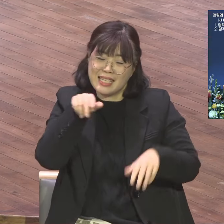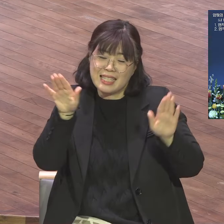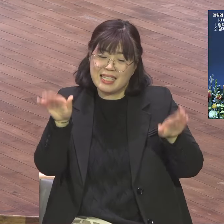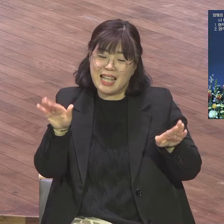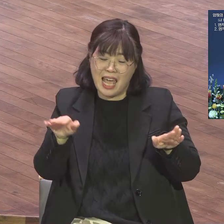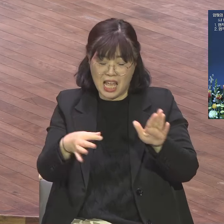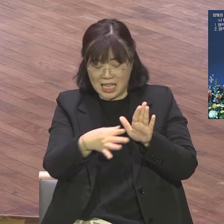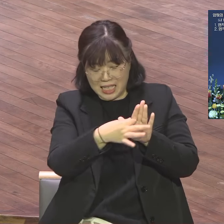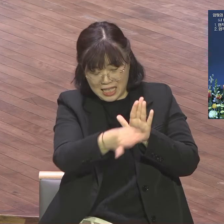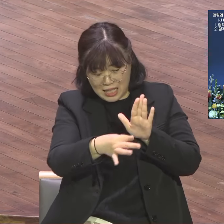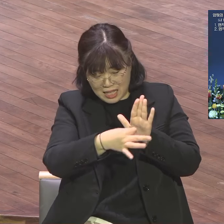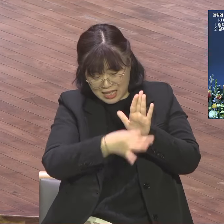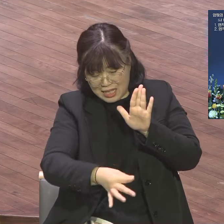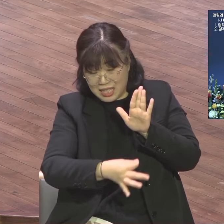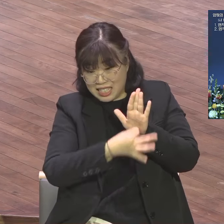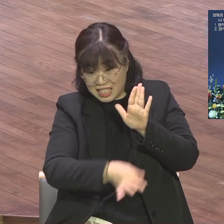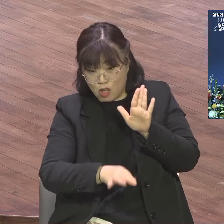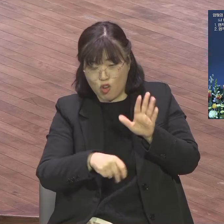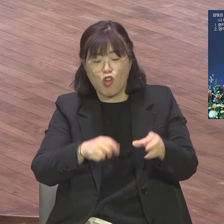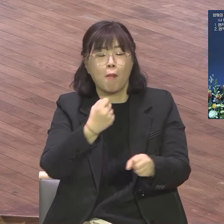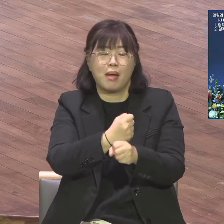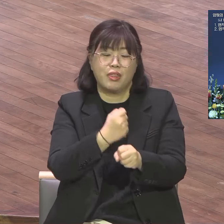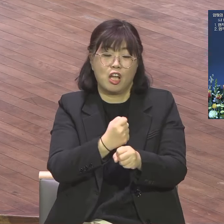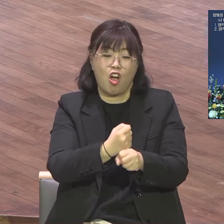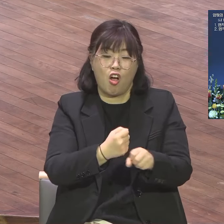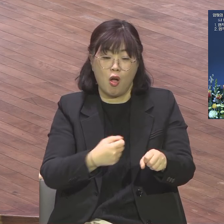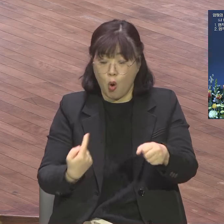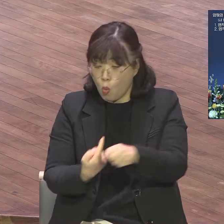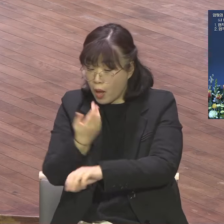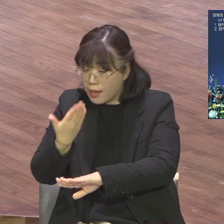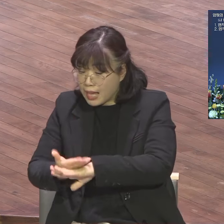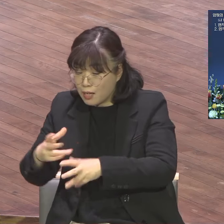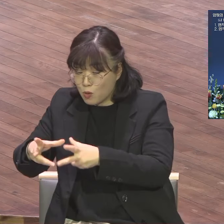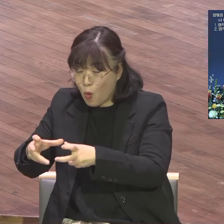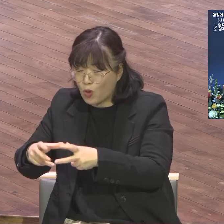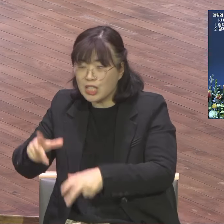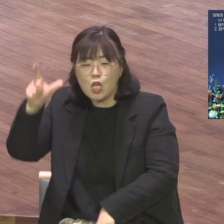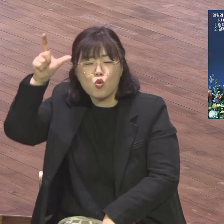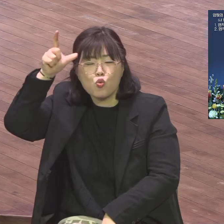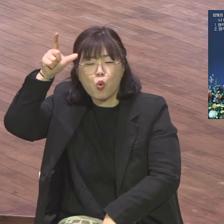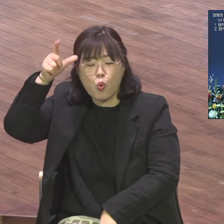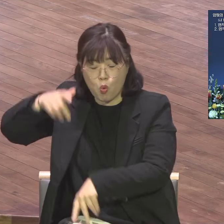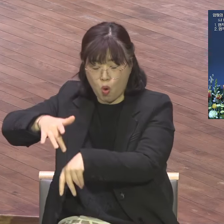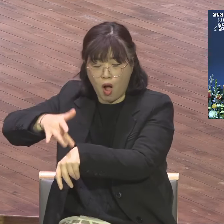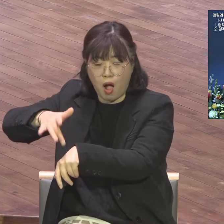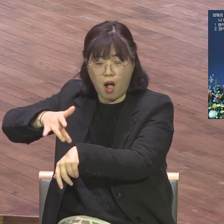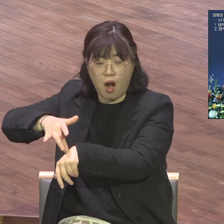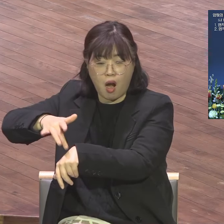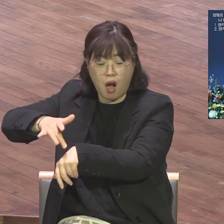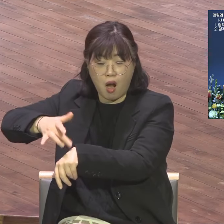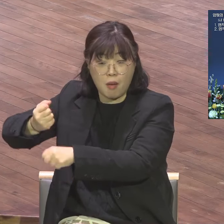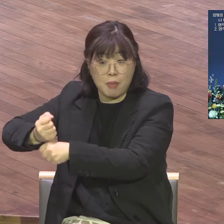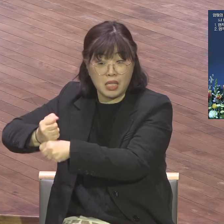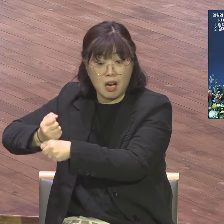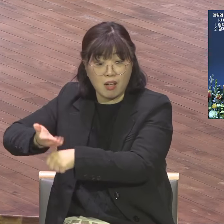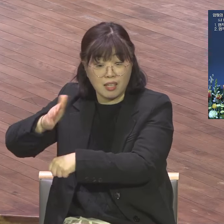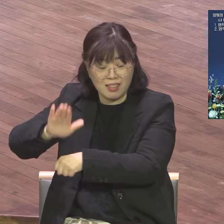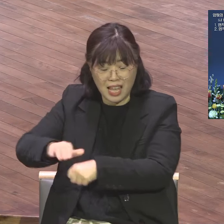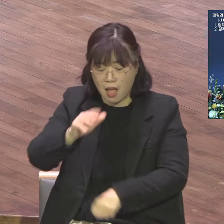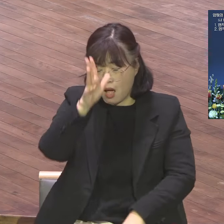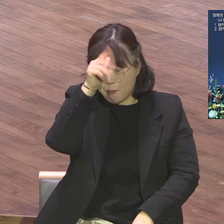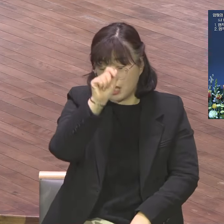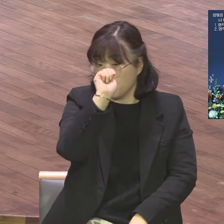다른 공들은 다 가죽으로 만들어요. 소가죽으로 만들어요. 이 배드민턴 공은 서틀콕, 새 깃털로 만드는